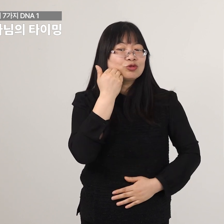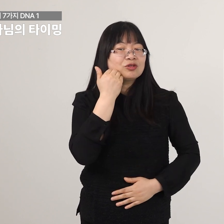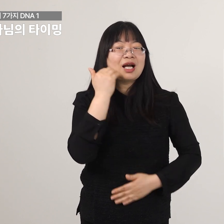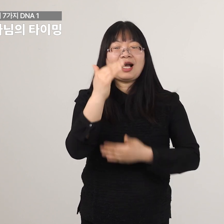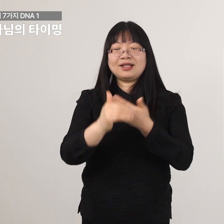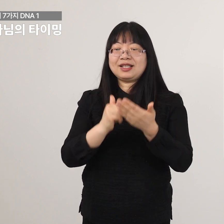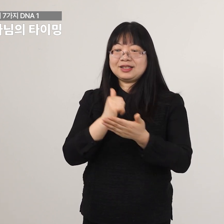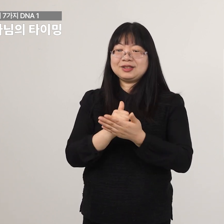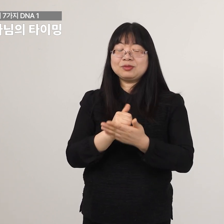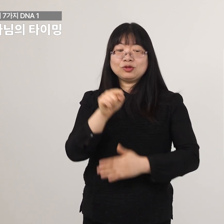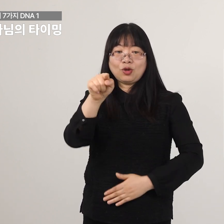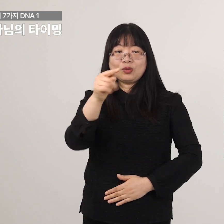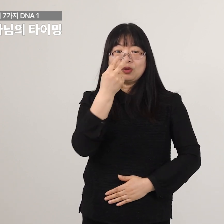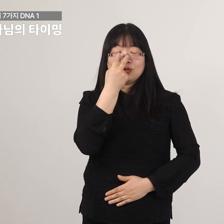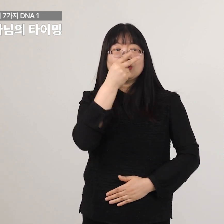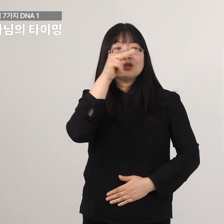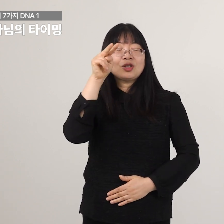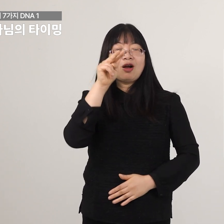하나님이에요. 너는 눈을 들어